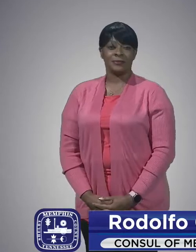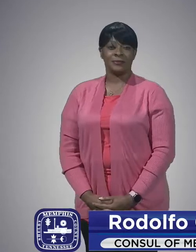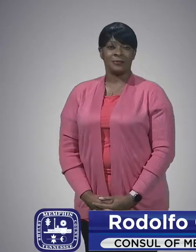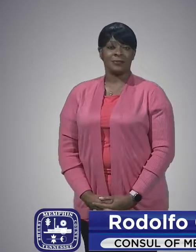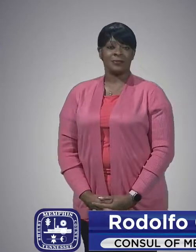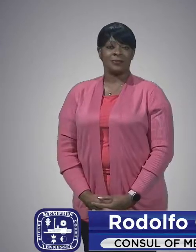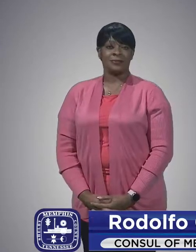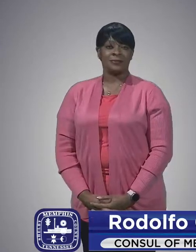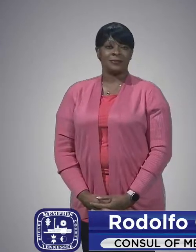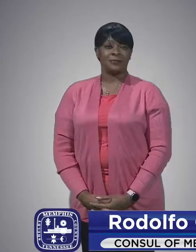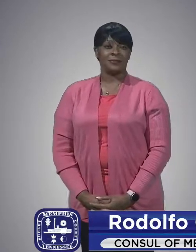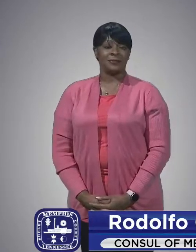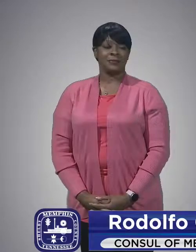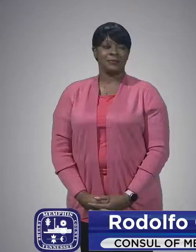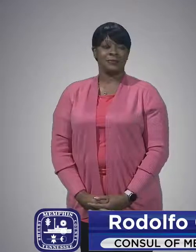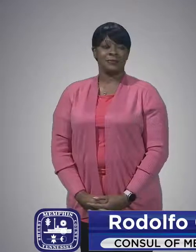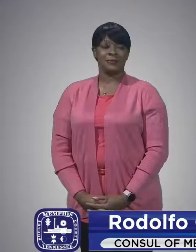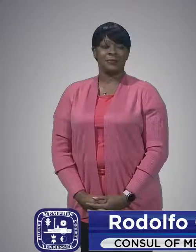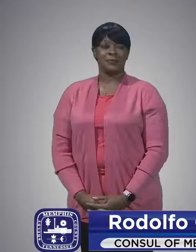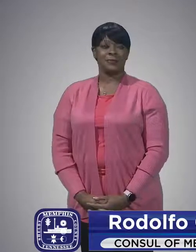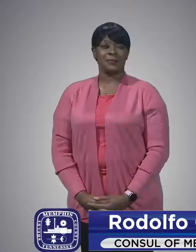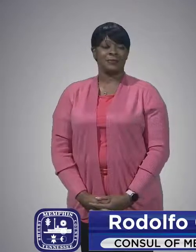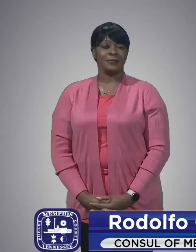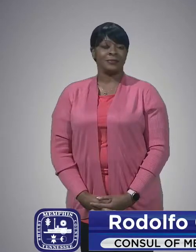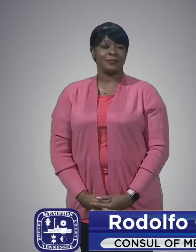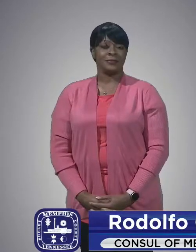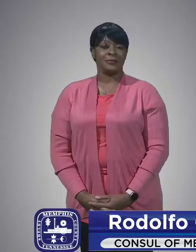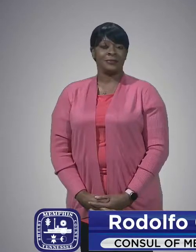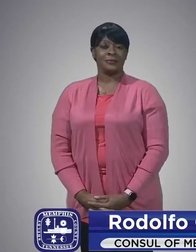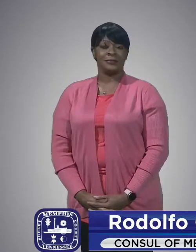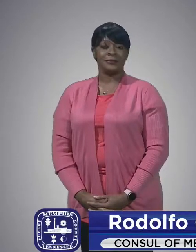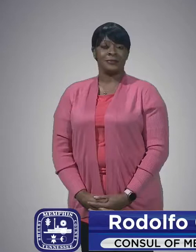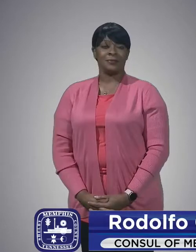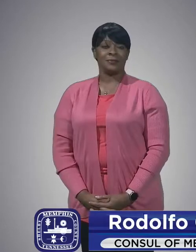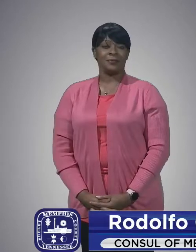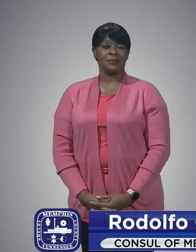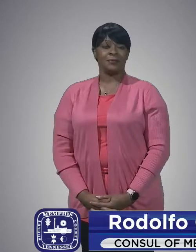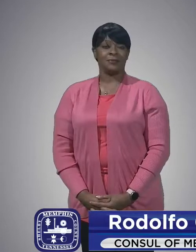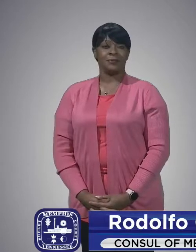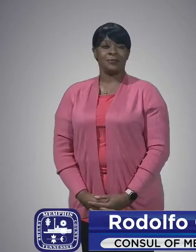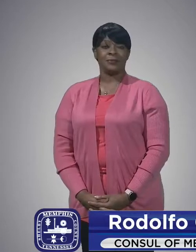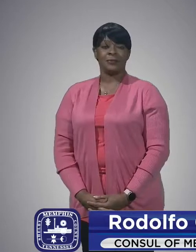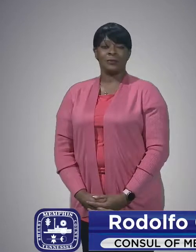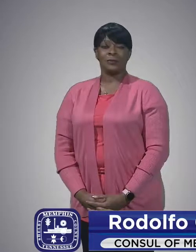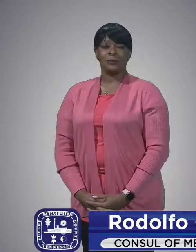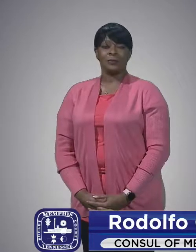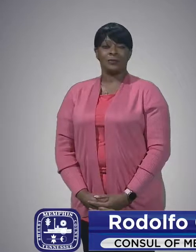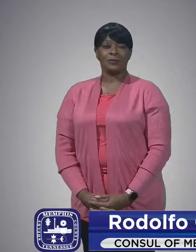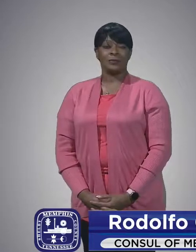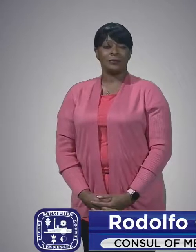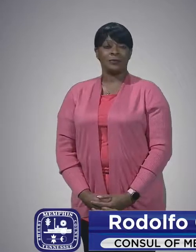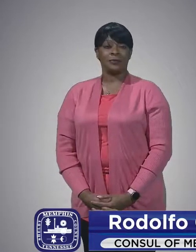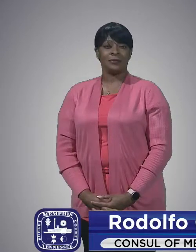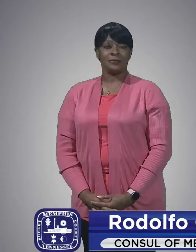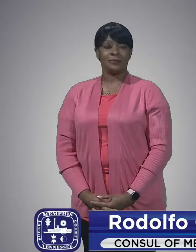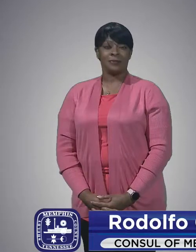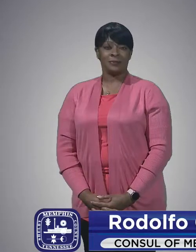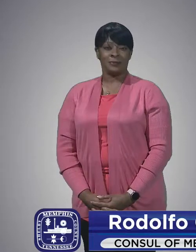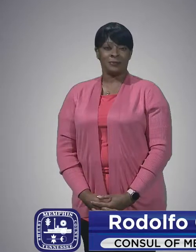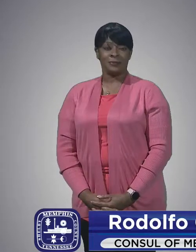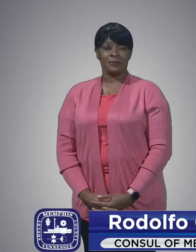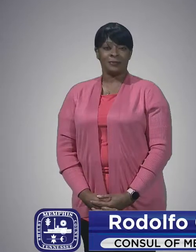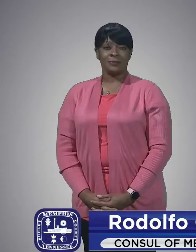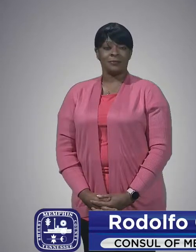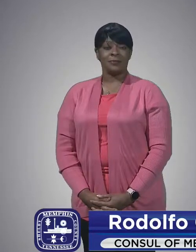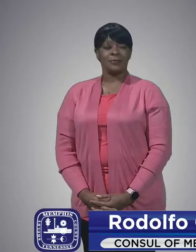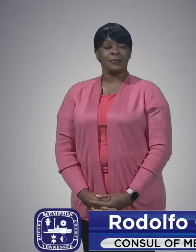Hay que aprovechar los beneficios de las 3 vacunas que tiene disponibles el Departamento de Salud, que son la vacuna